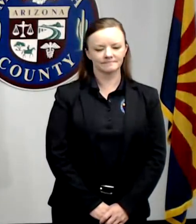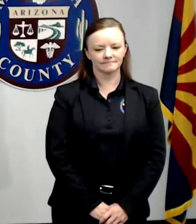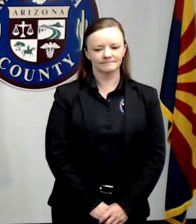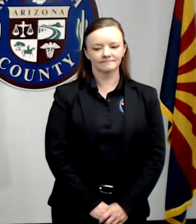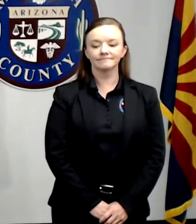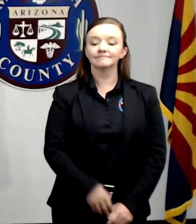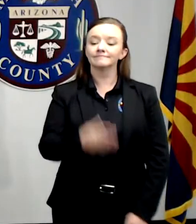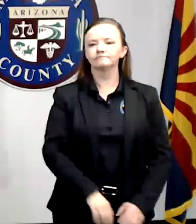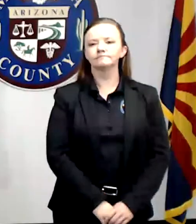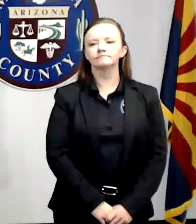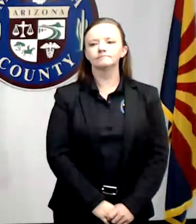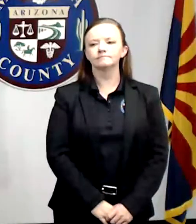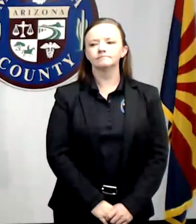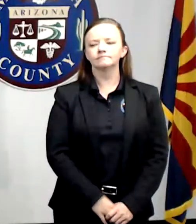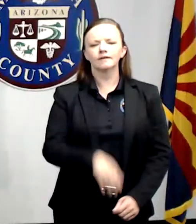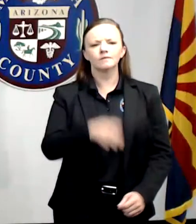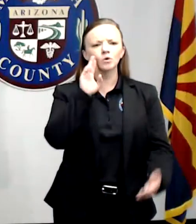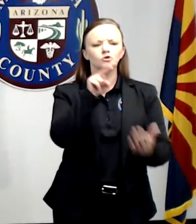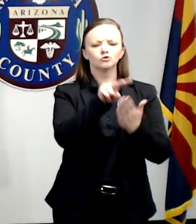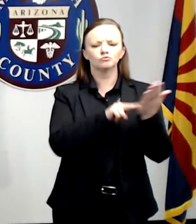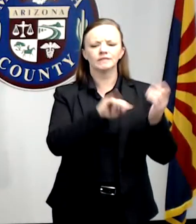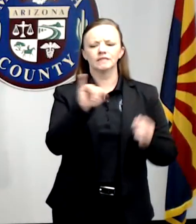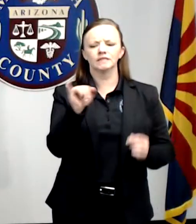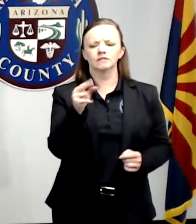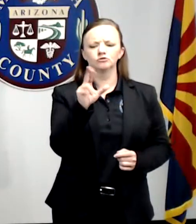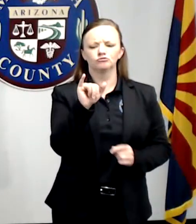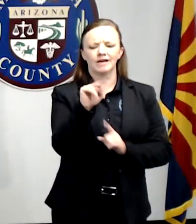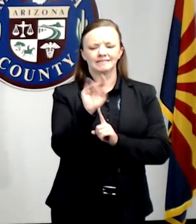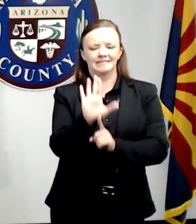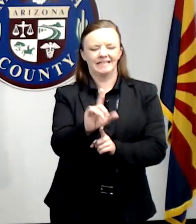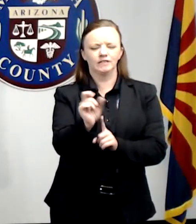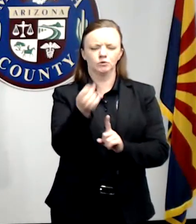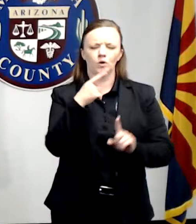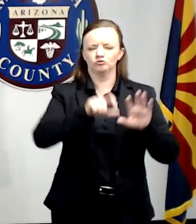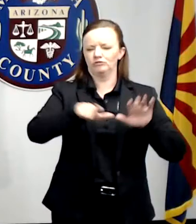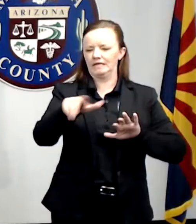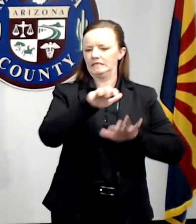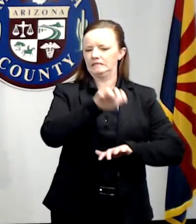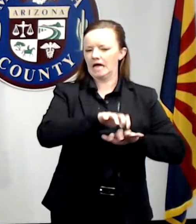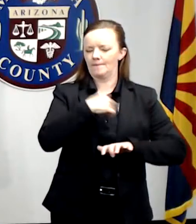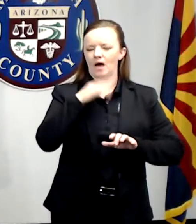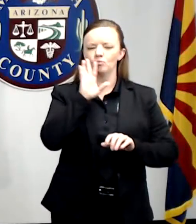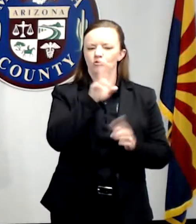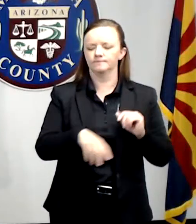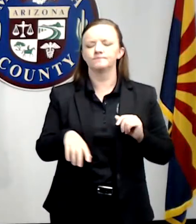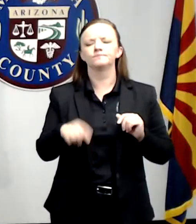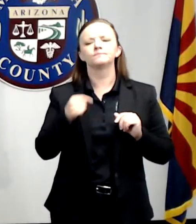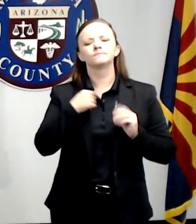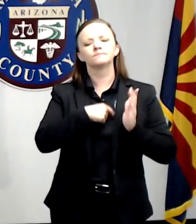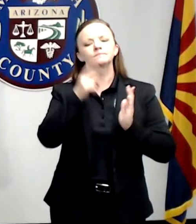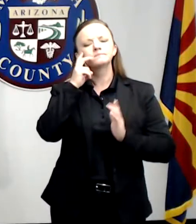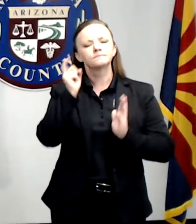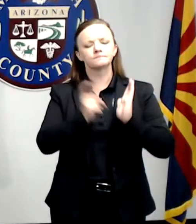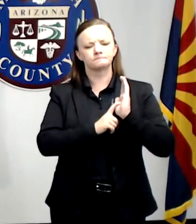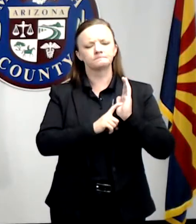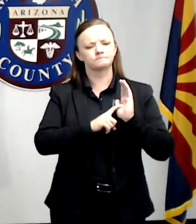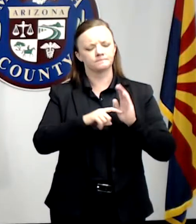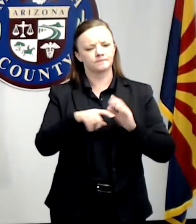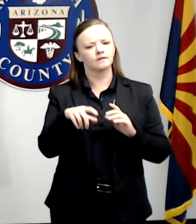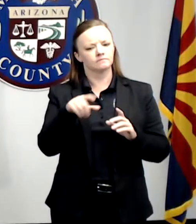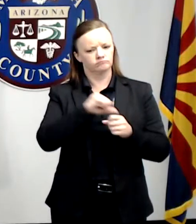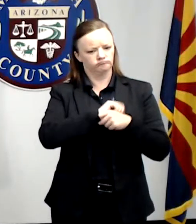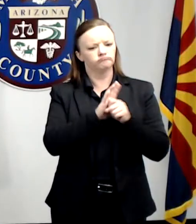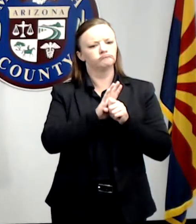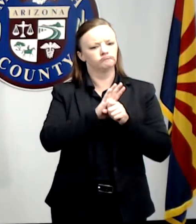Peter, thanks so much for the question. Go ahead and read Justin's question for him. Okay. As we have seen a rise in positive cases, how